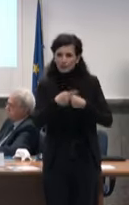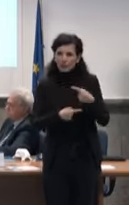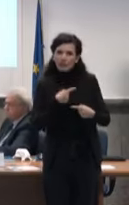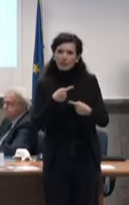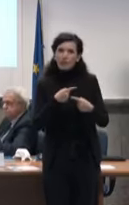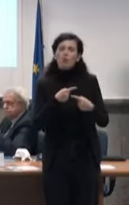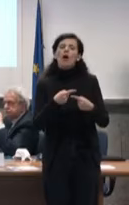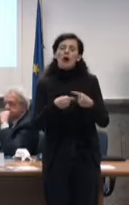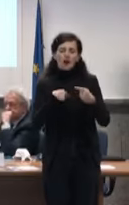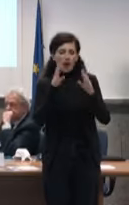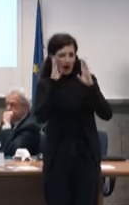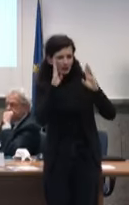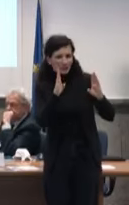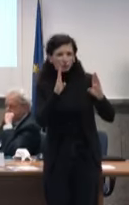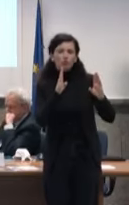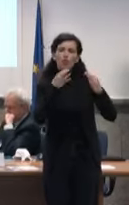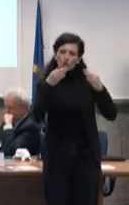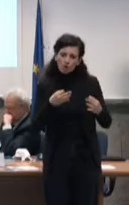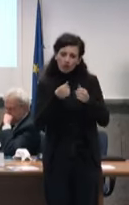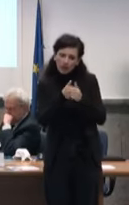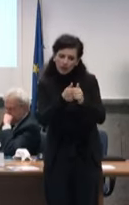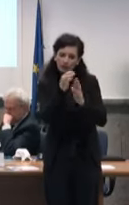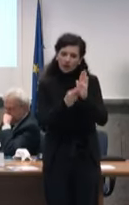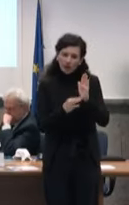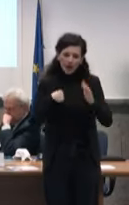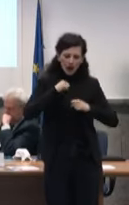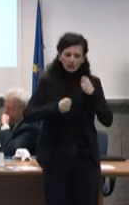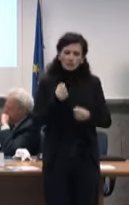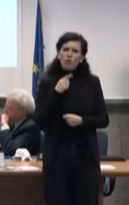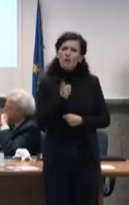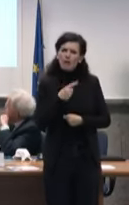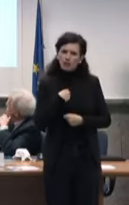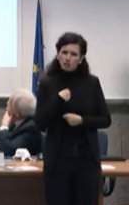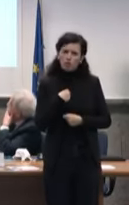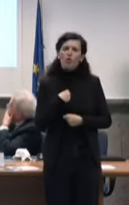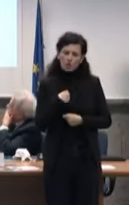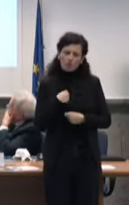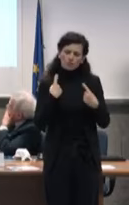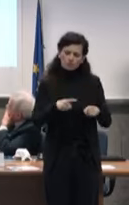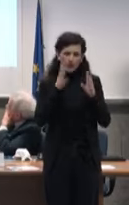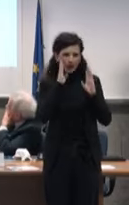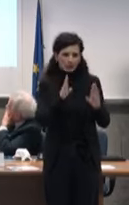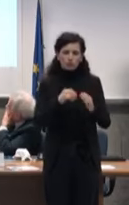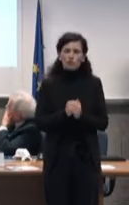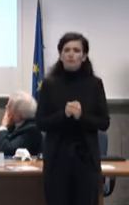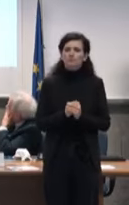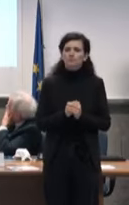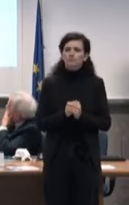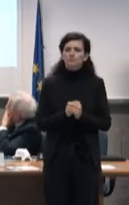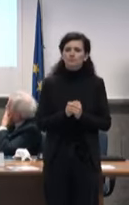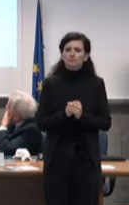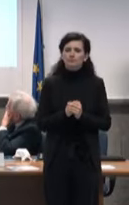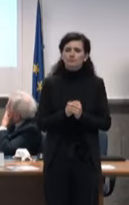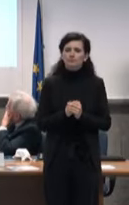la grandissima massima attenzione a quello che facciamo quotidianamente vado avanti